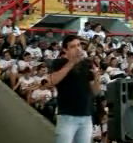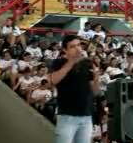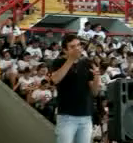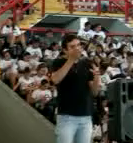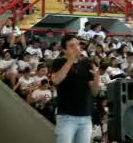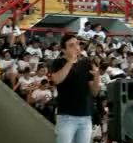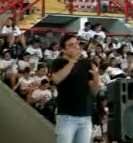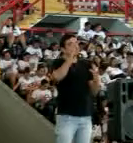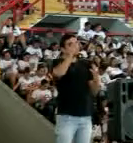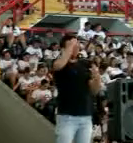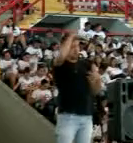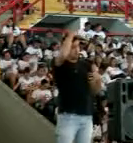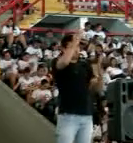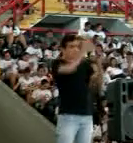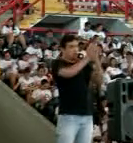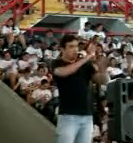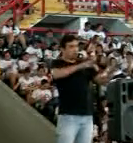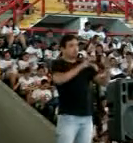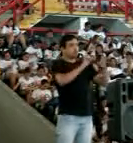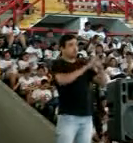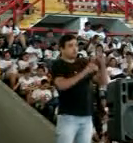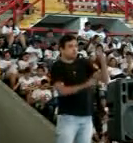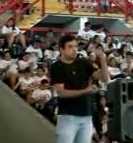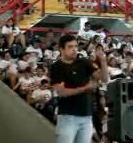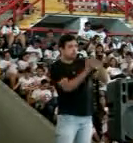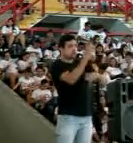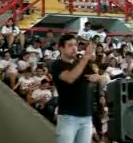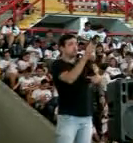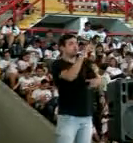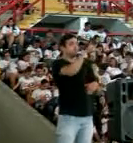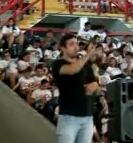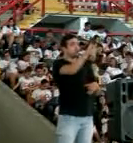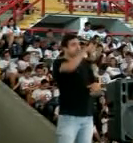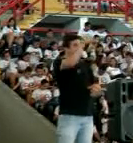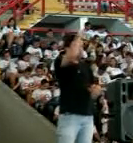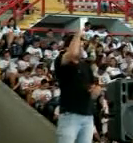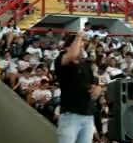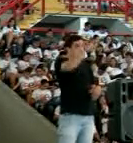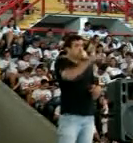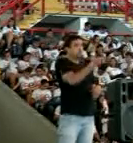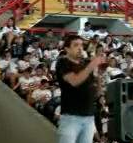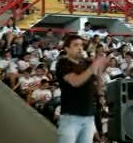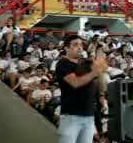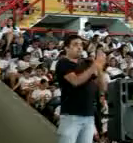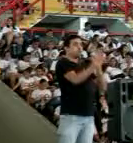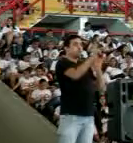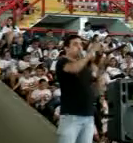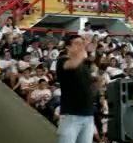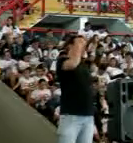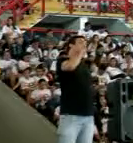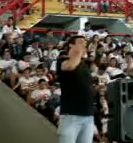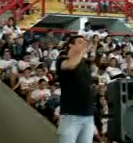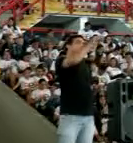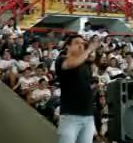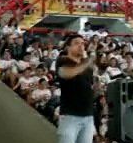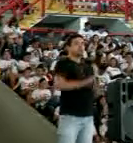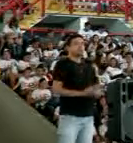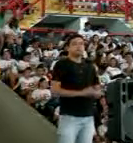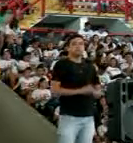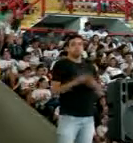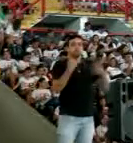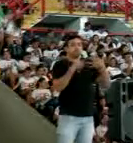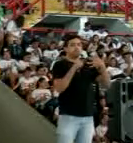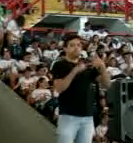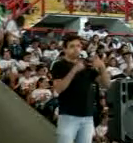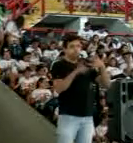queriam o fim do império e a implantação de uma república nos moldes dos Estados Unidos da América.